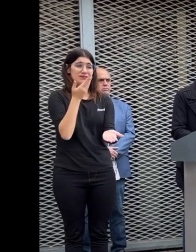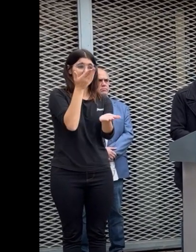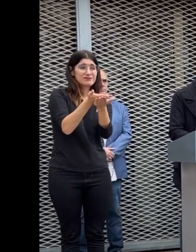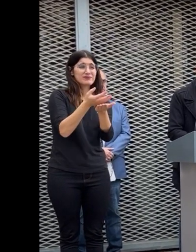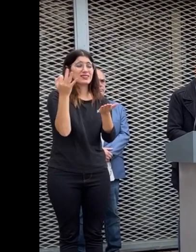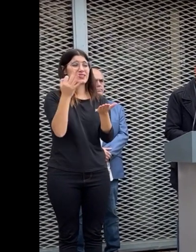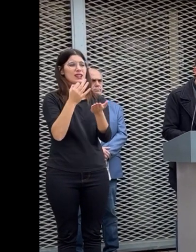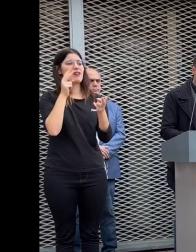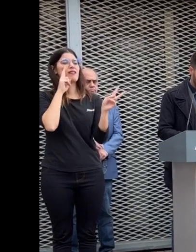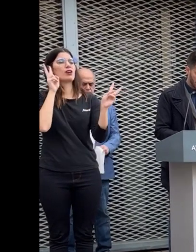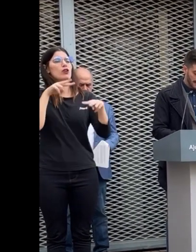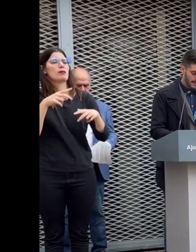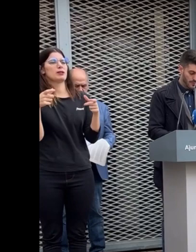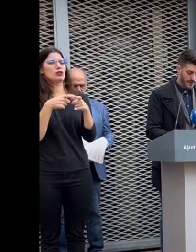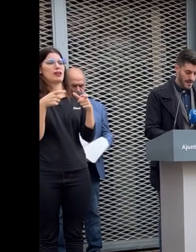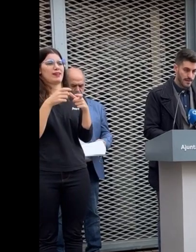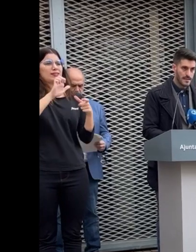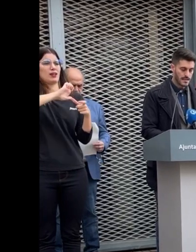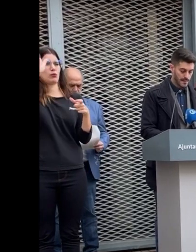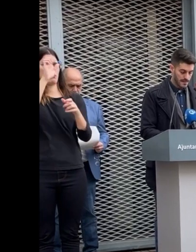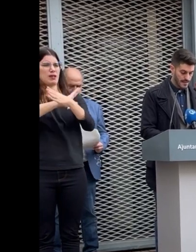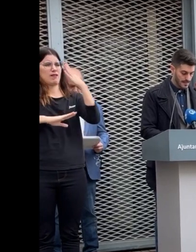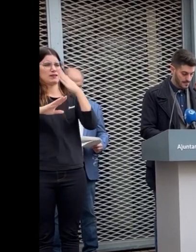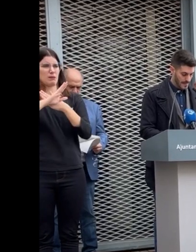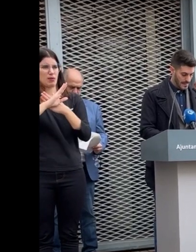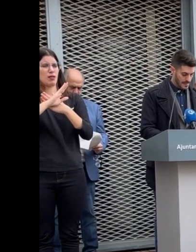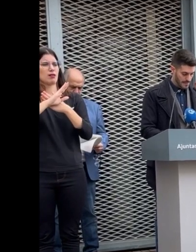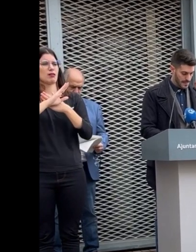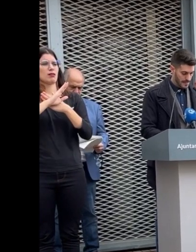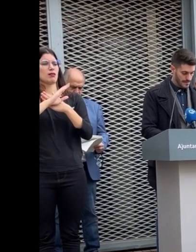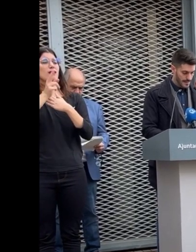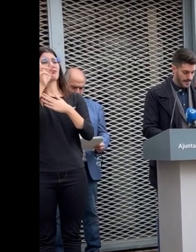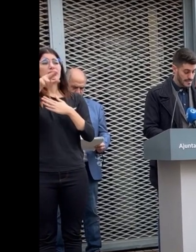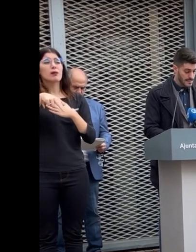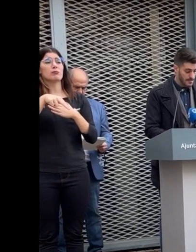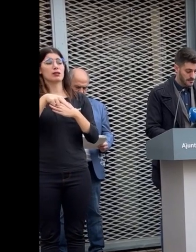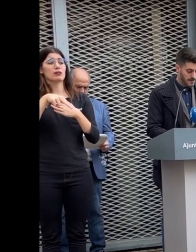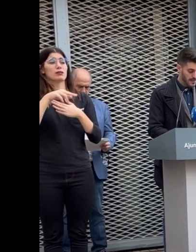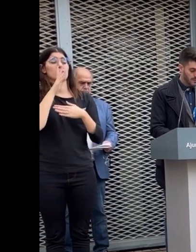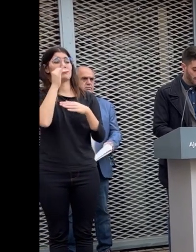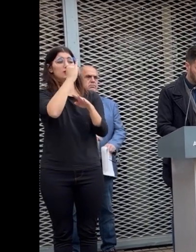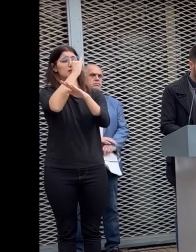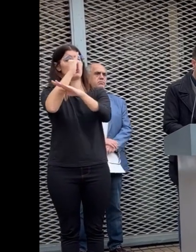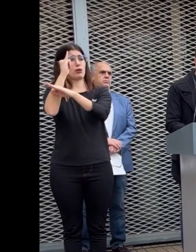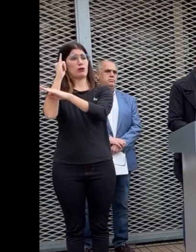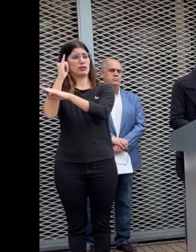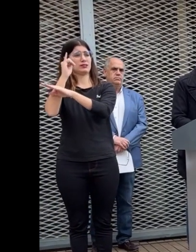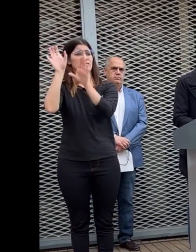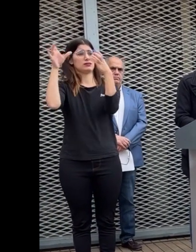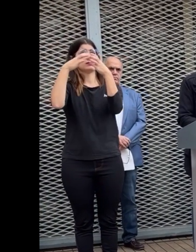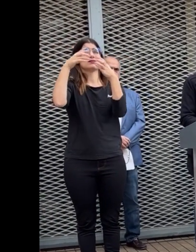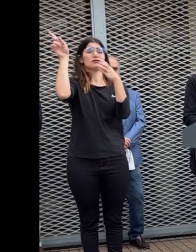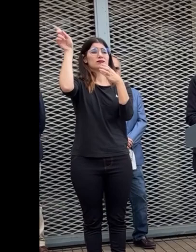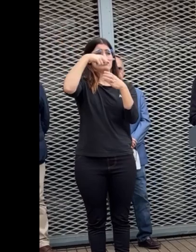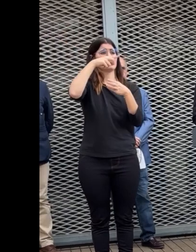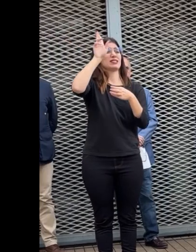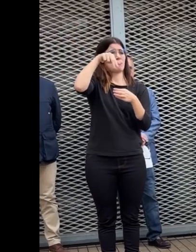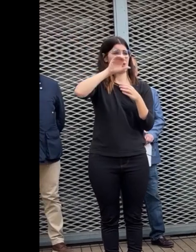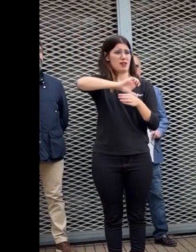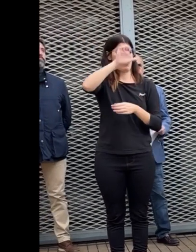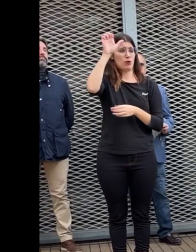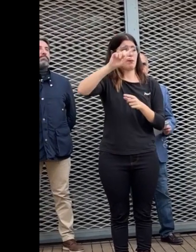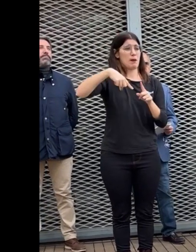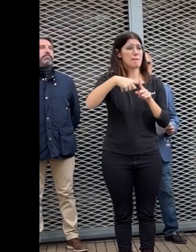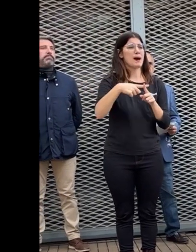Solicitamos el reconocimiento de la Tarjeta Europea de Discapacidad también ante las instituciones comunitarias, así como su